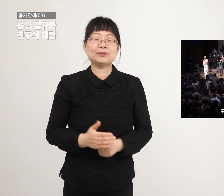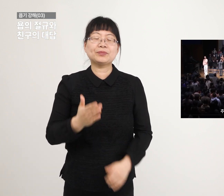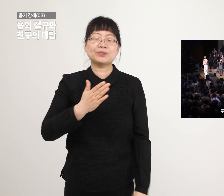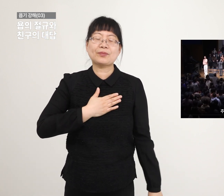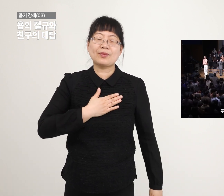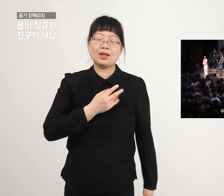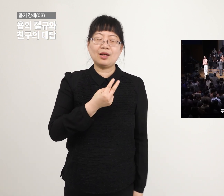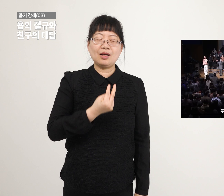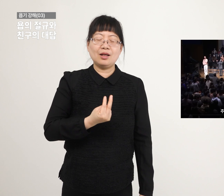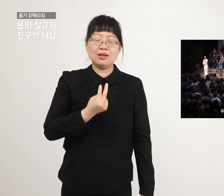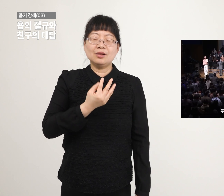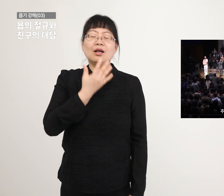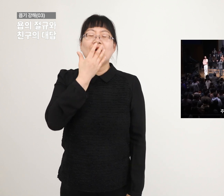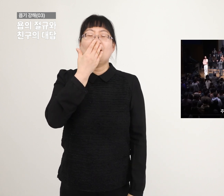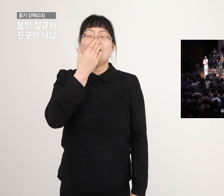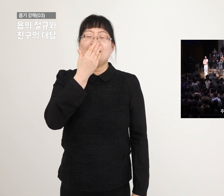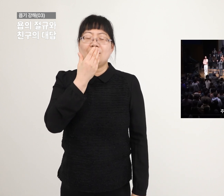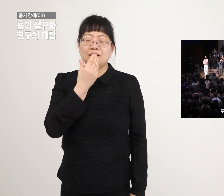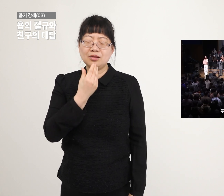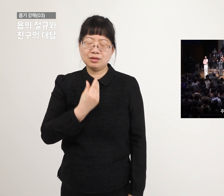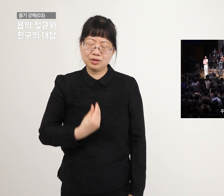바꾸셨네. 나의